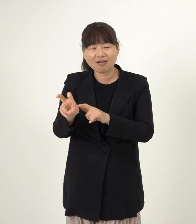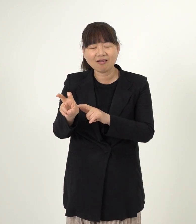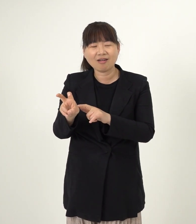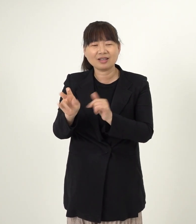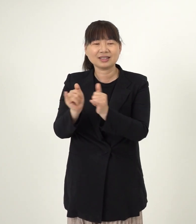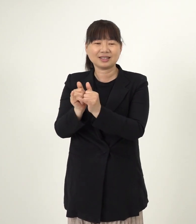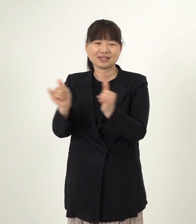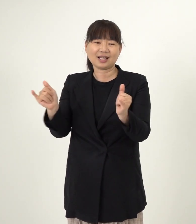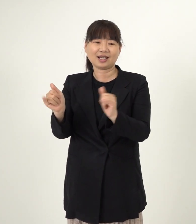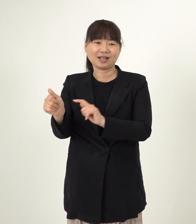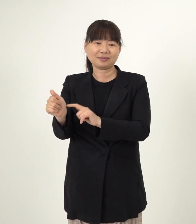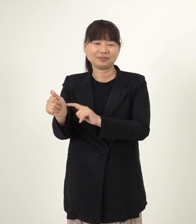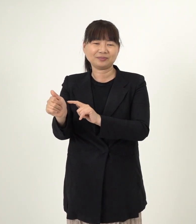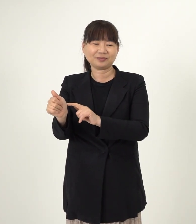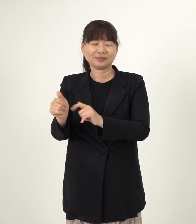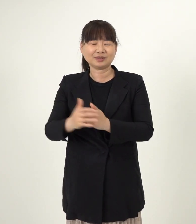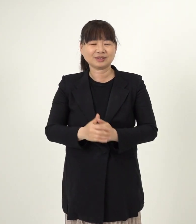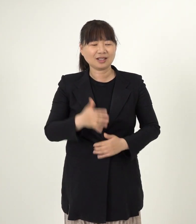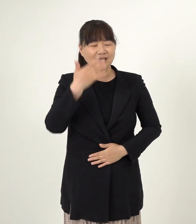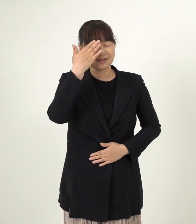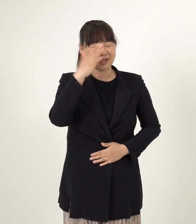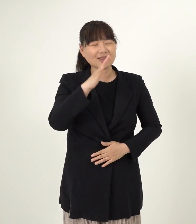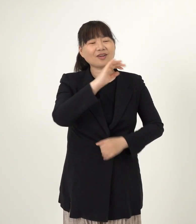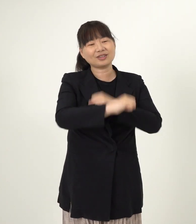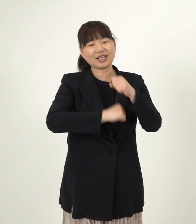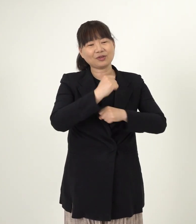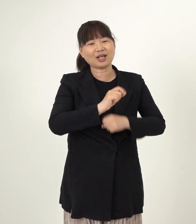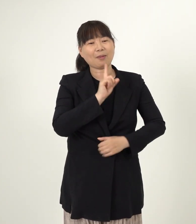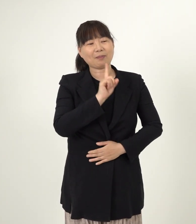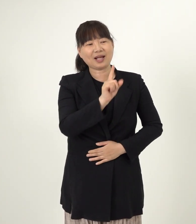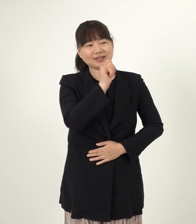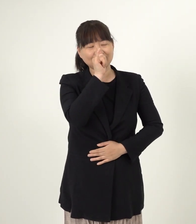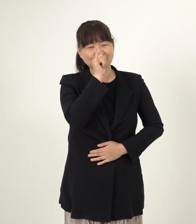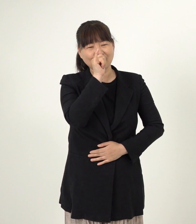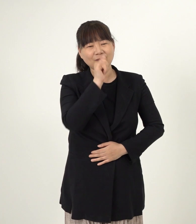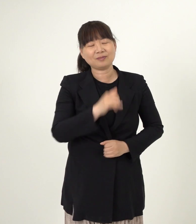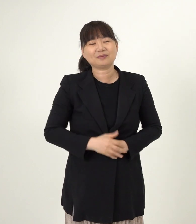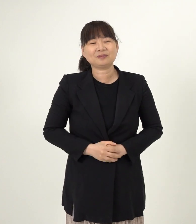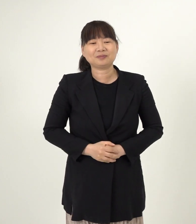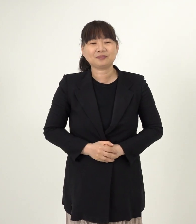이라는 분이 낯선 자유라는 얘기를 해요. 낯선 자유.